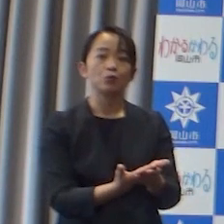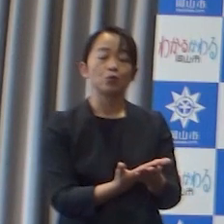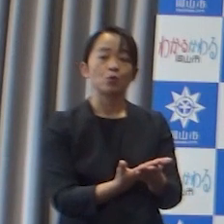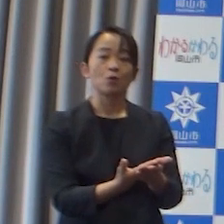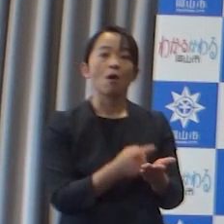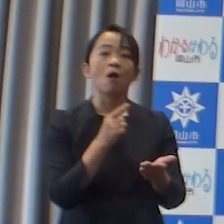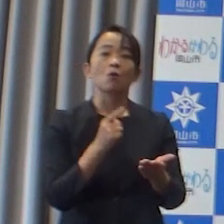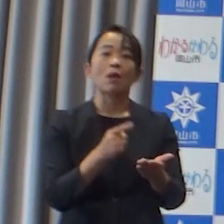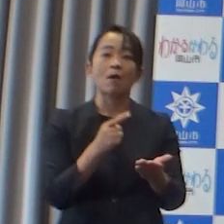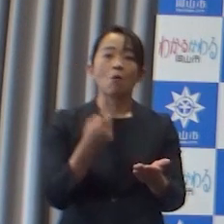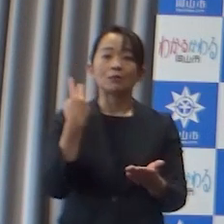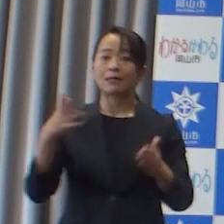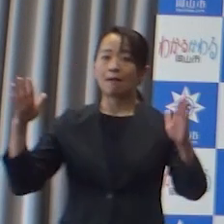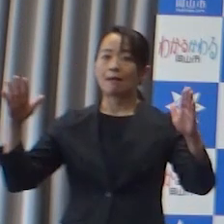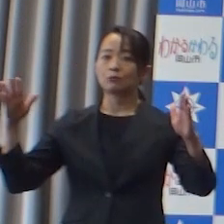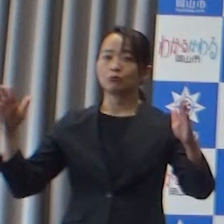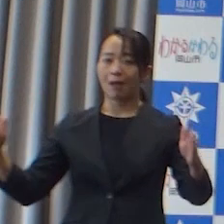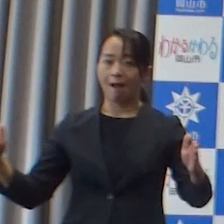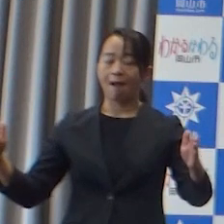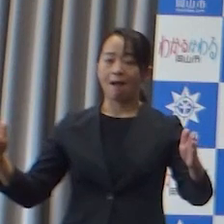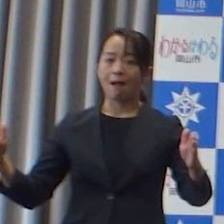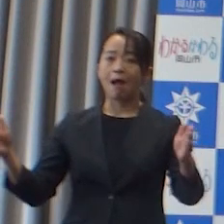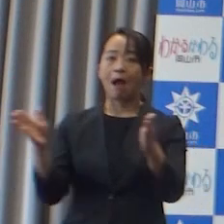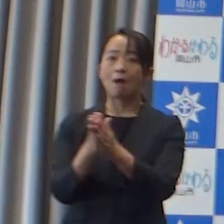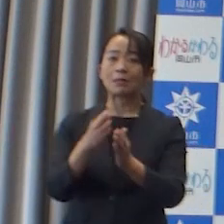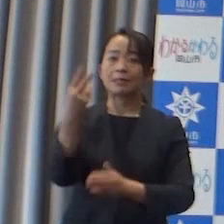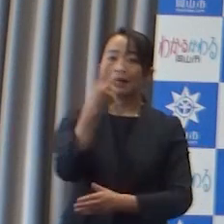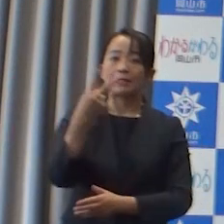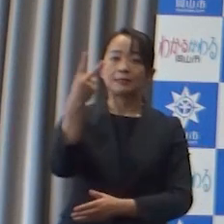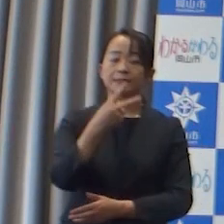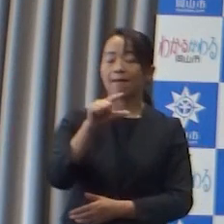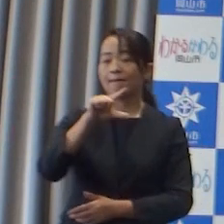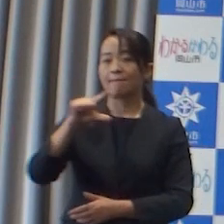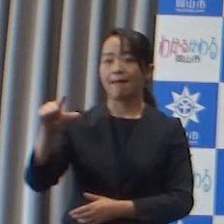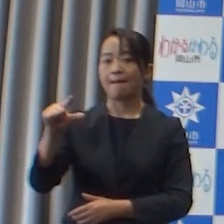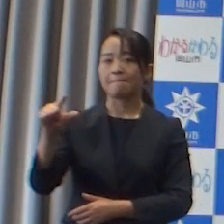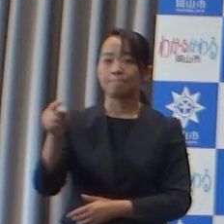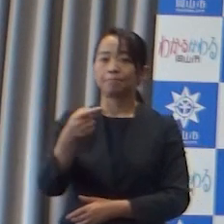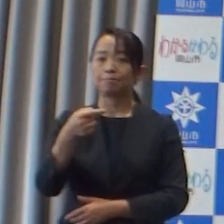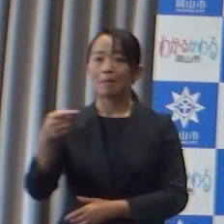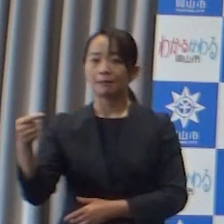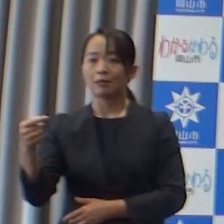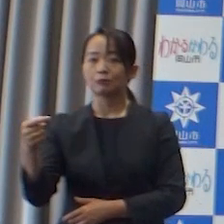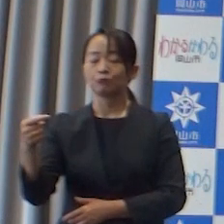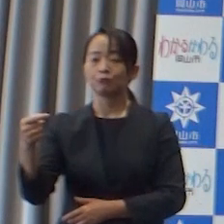から2ヶ月合計で2000円を値引きいたします。